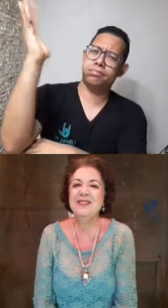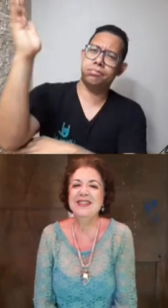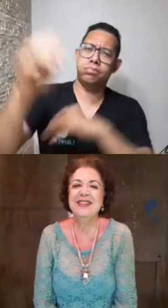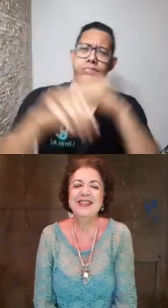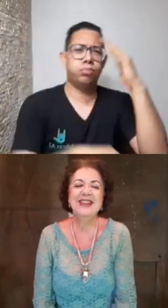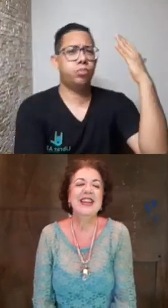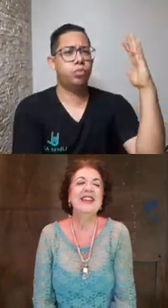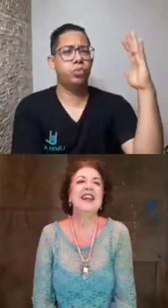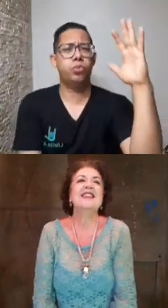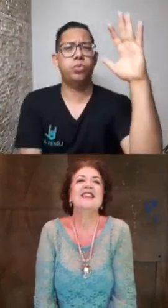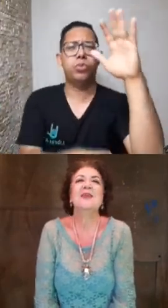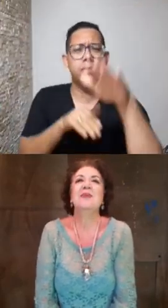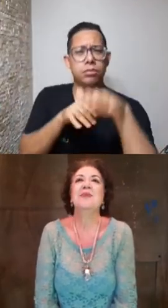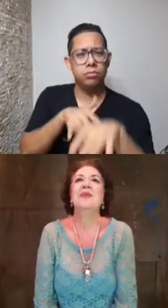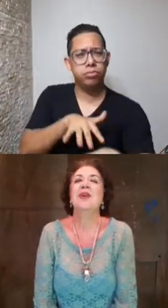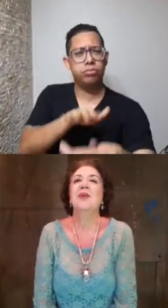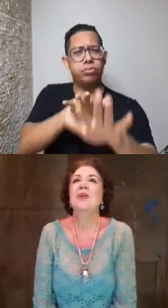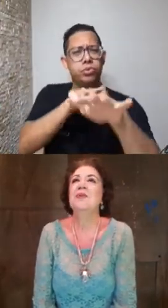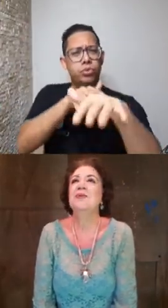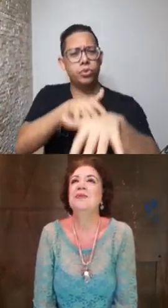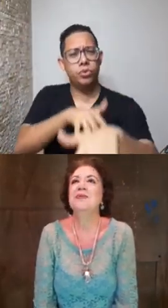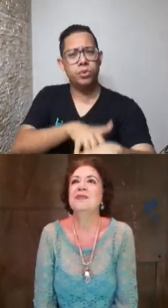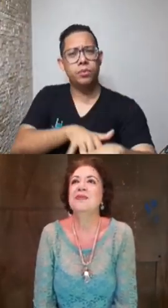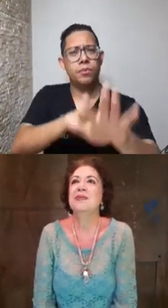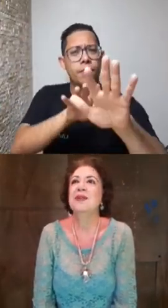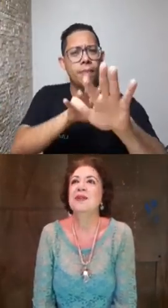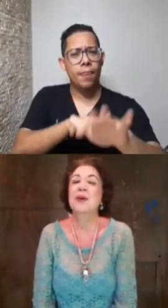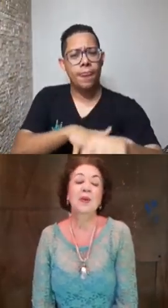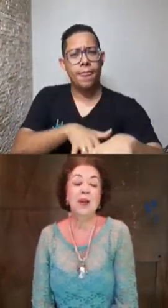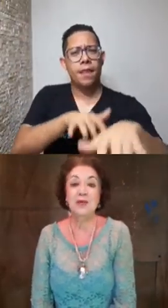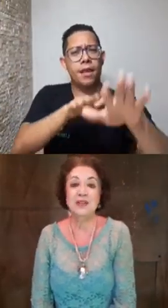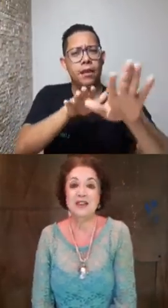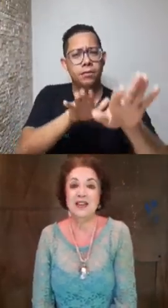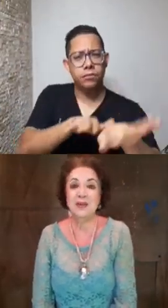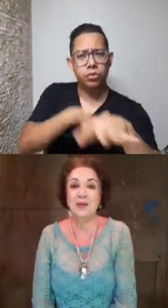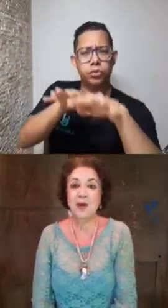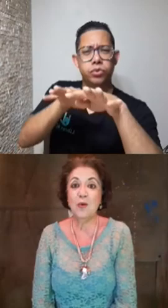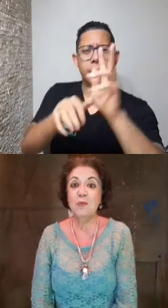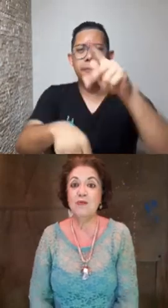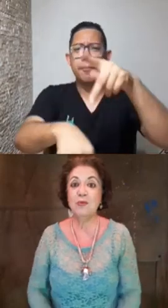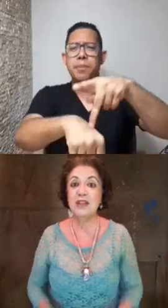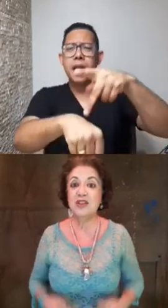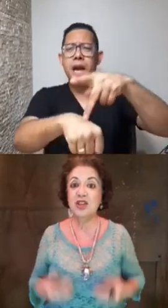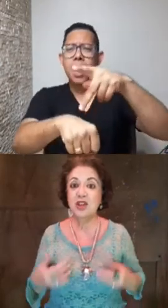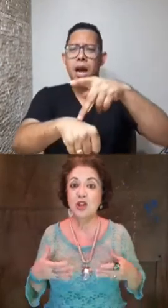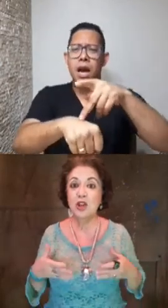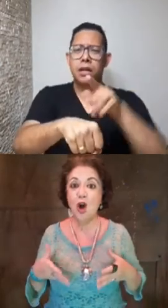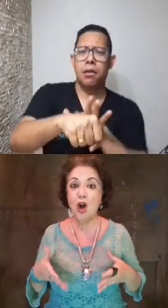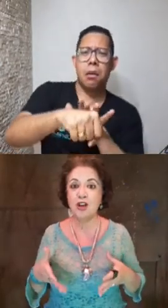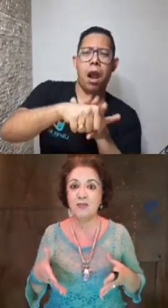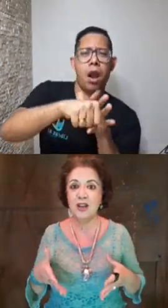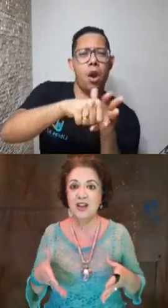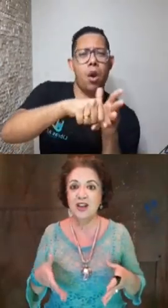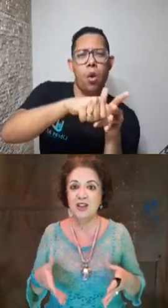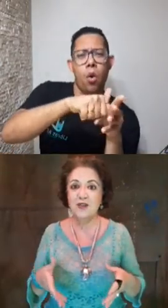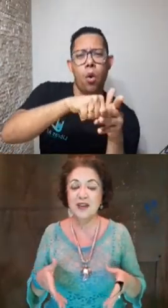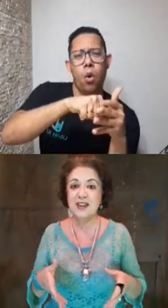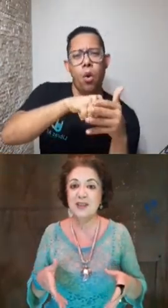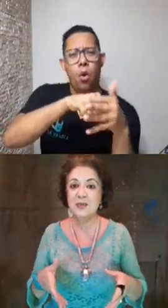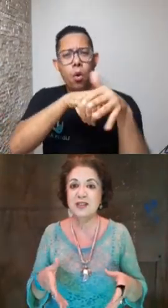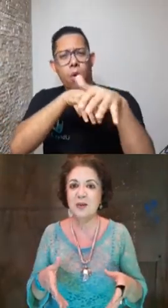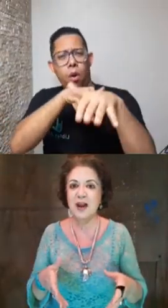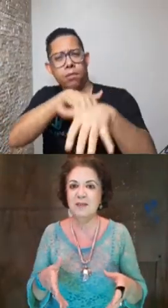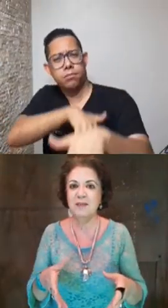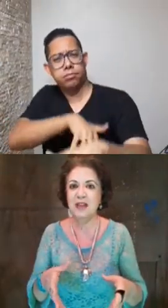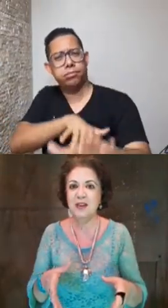pequenininho. Nasceu um riozinho com uma vontade enorme de fazer